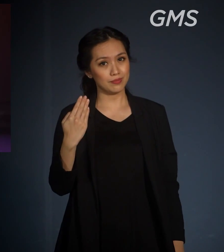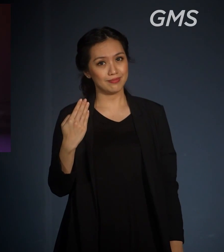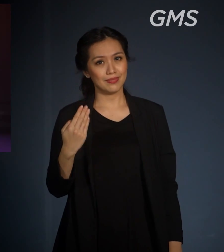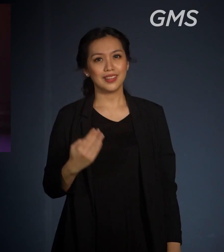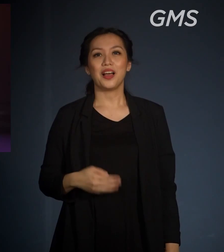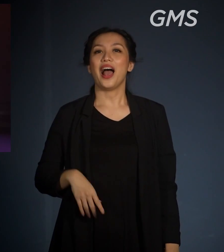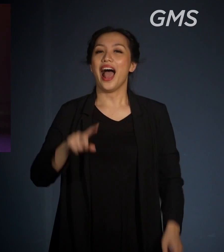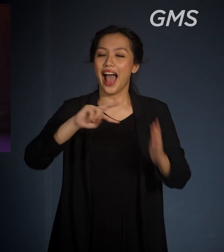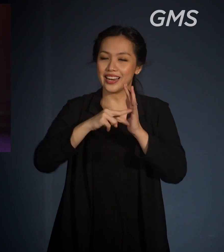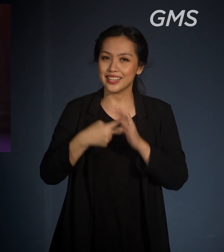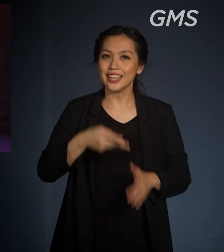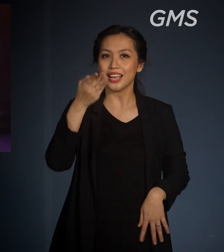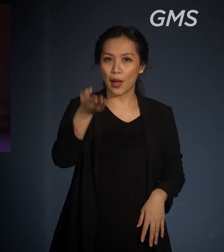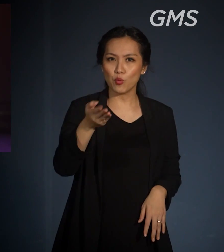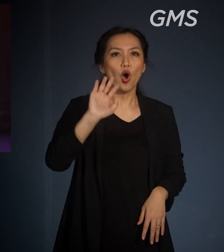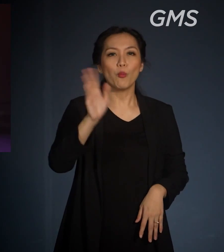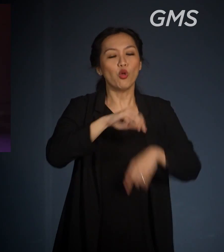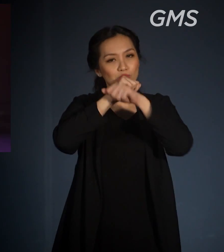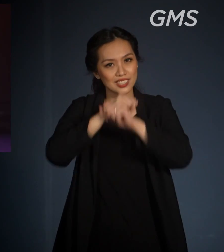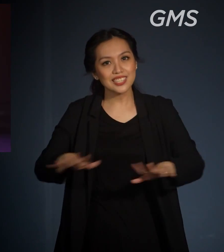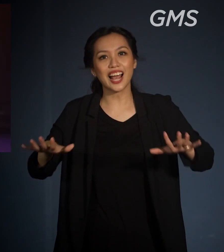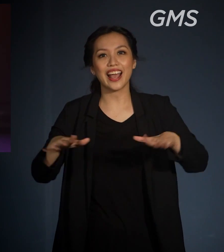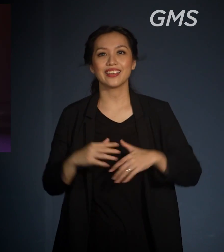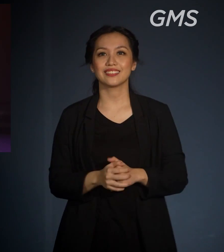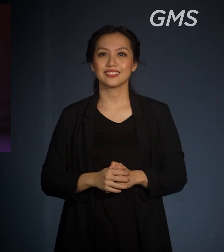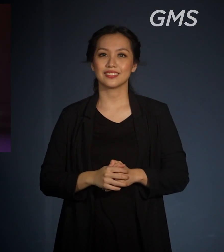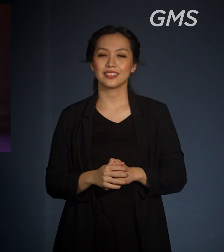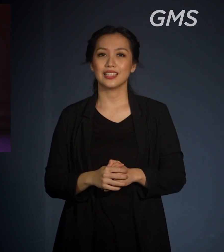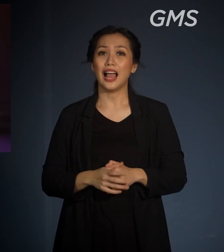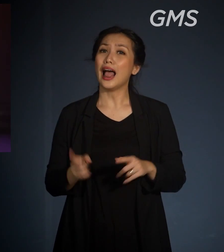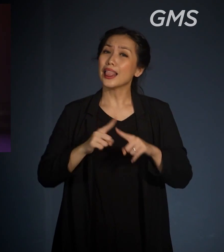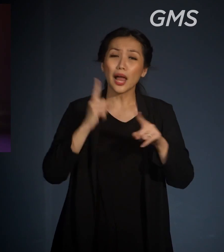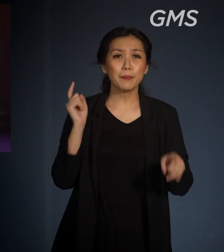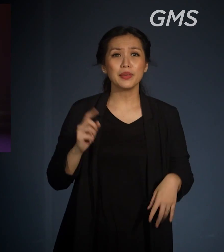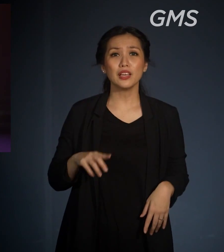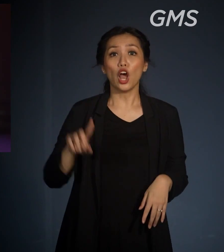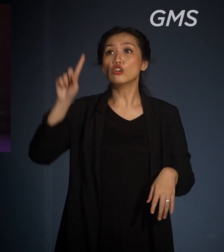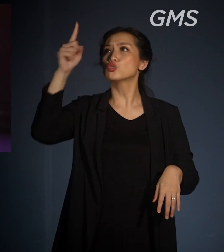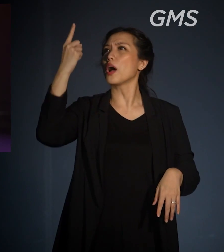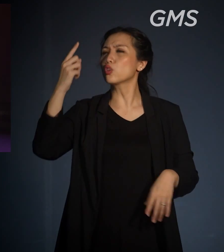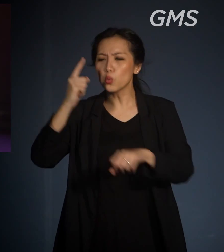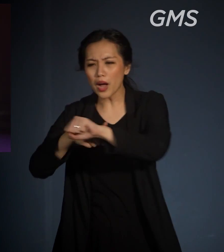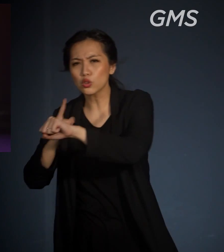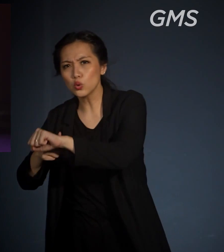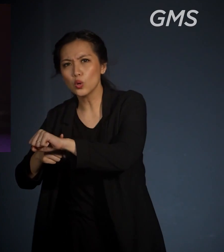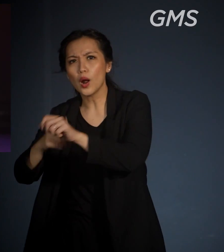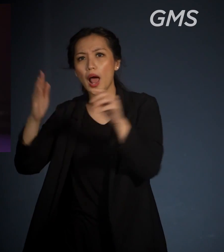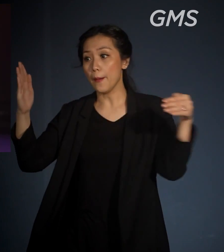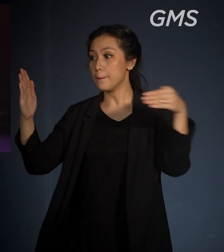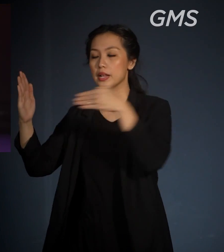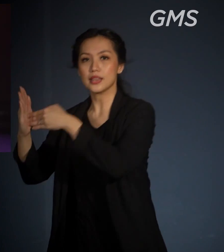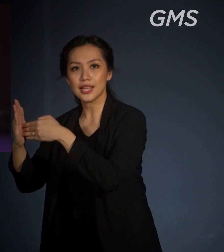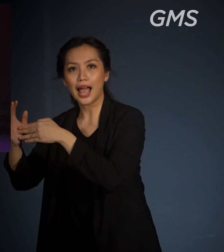Tapi satu titik, masa hidup kita ini akan berakhir. Kita ini seringkali menyangka bahwa kita ini bisa